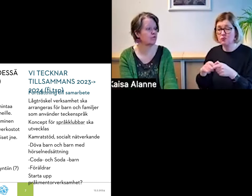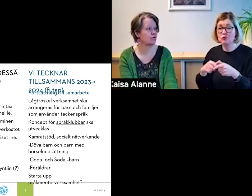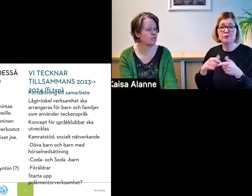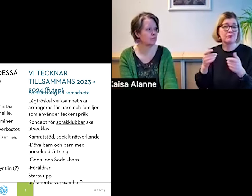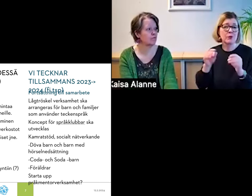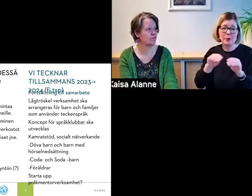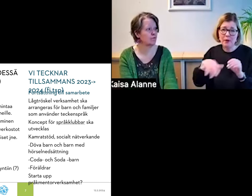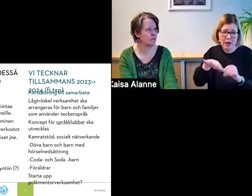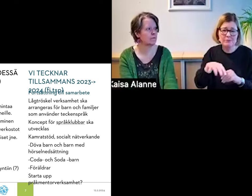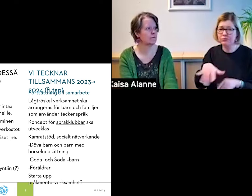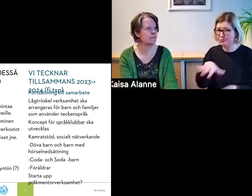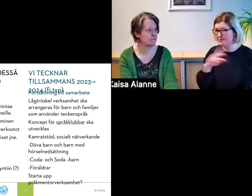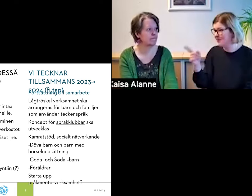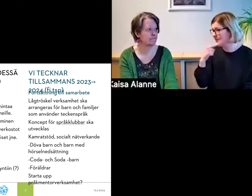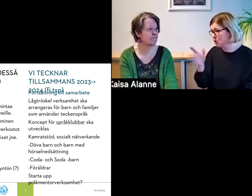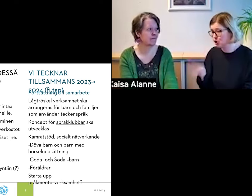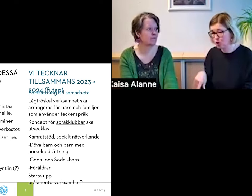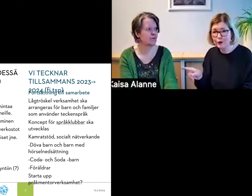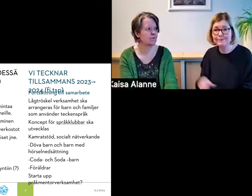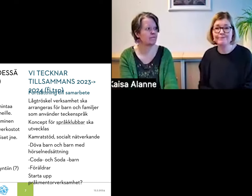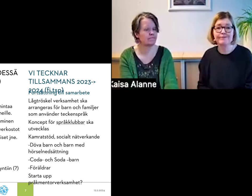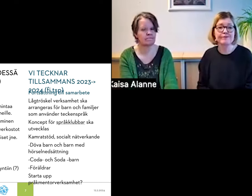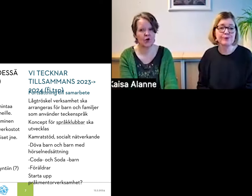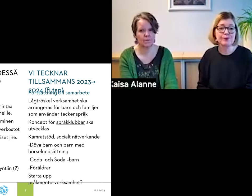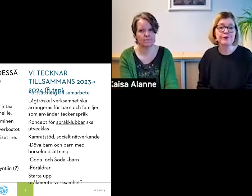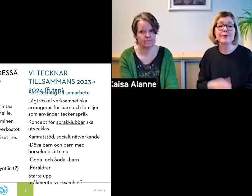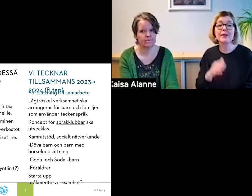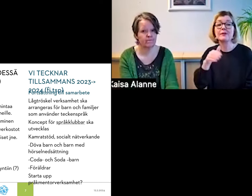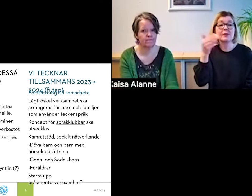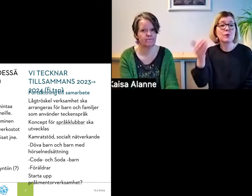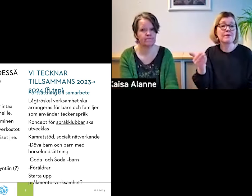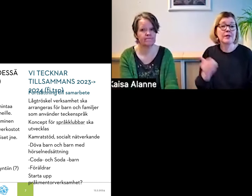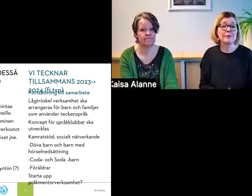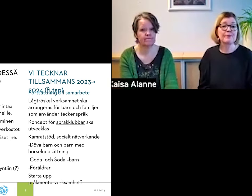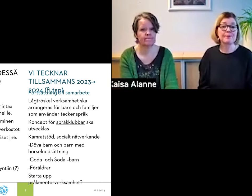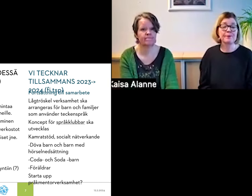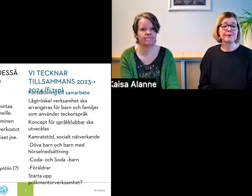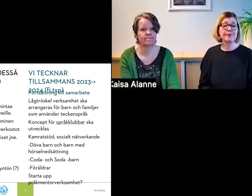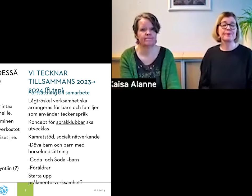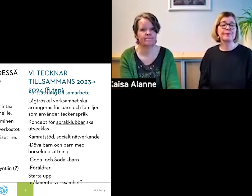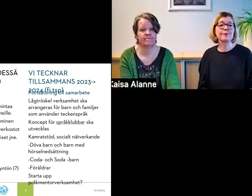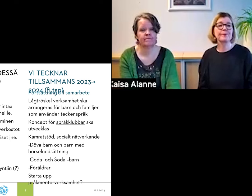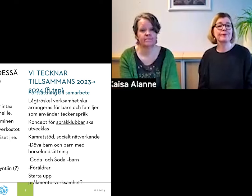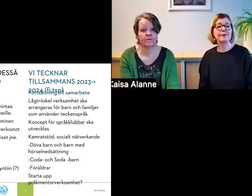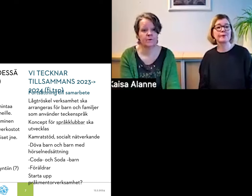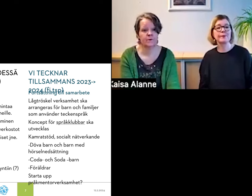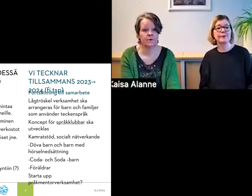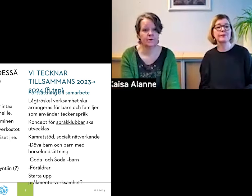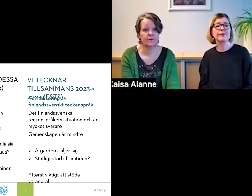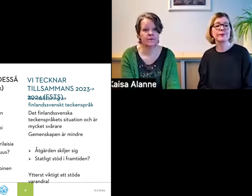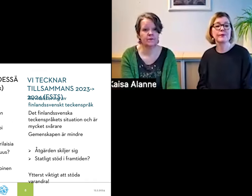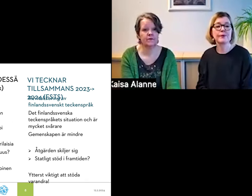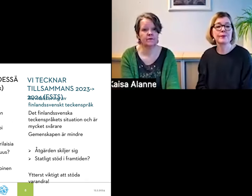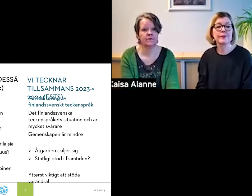sitten myös muihin Kuulovamma-alan järjestöihin ja opetuspuoleen, kuten tässä on jo sanottu. Sitten saadaanko seuraava